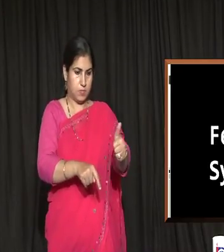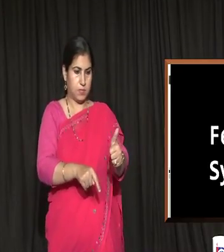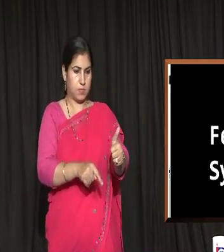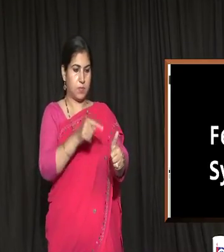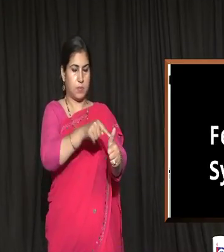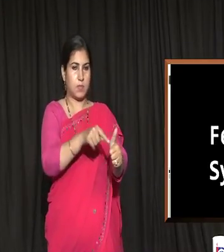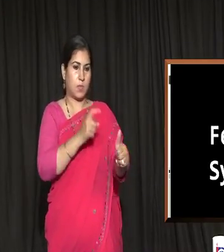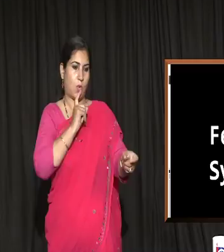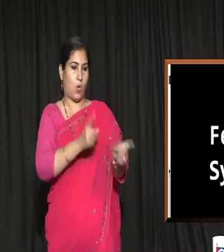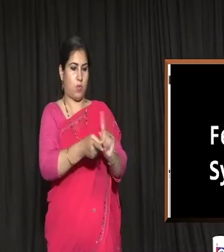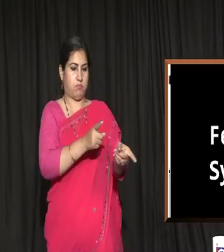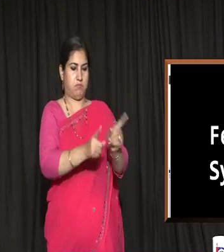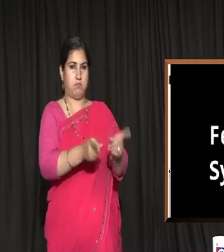सामंत प्रथा.